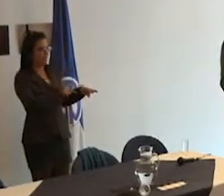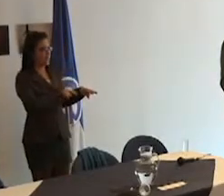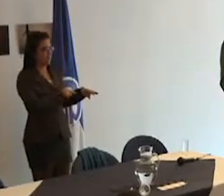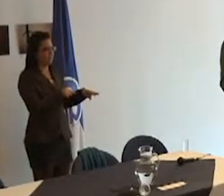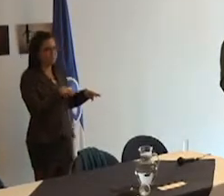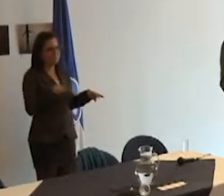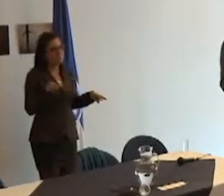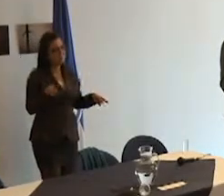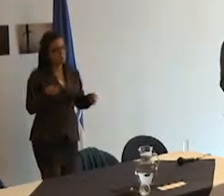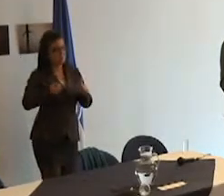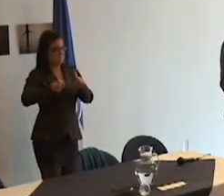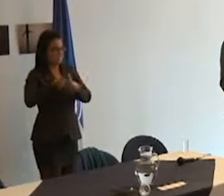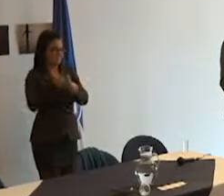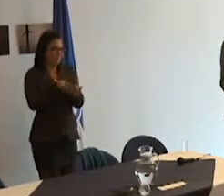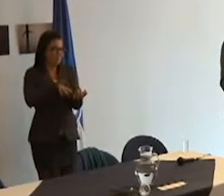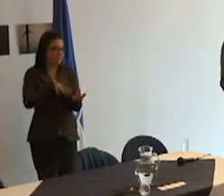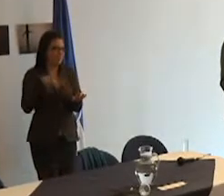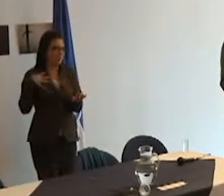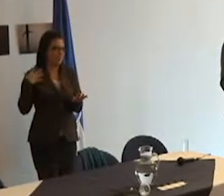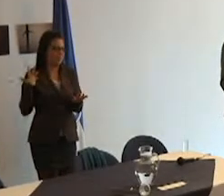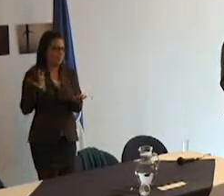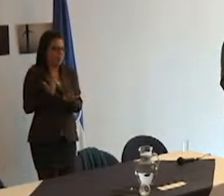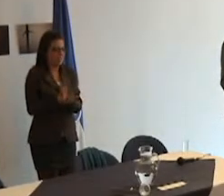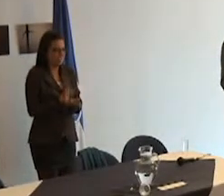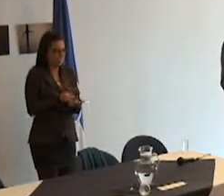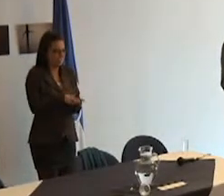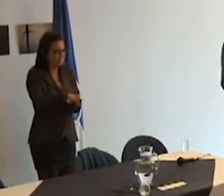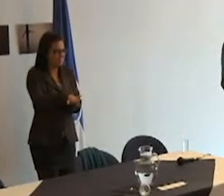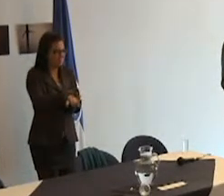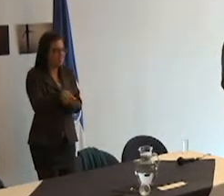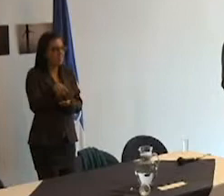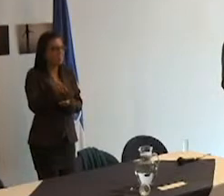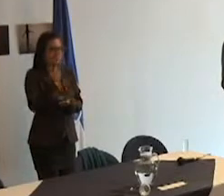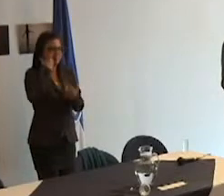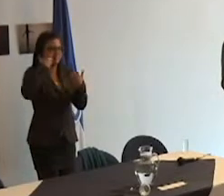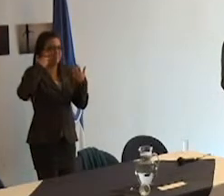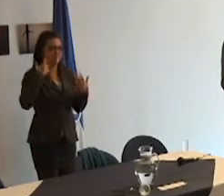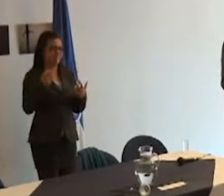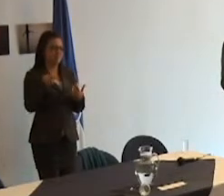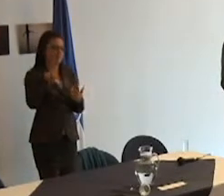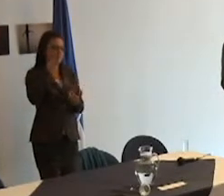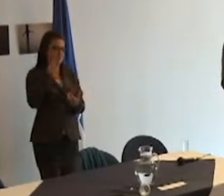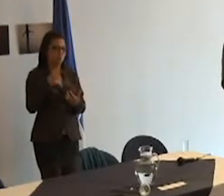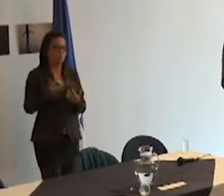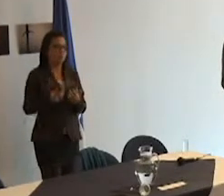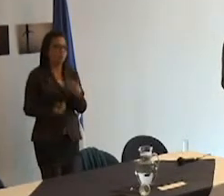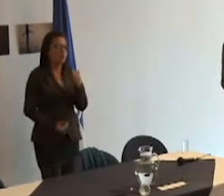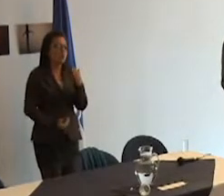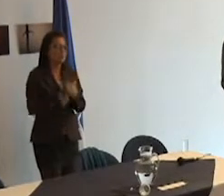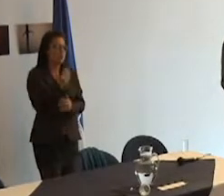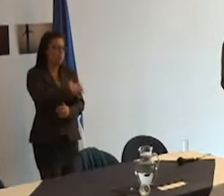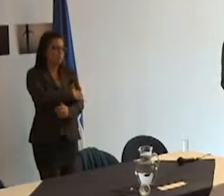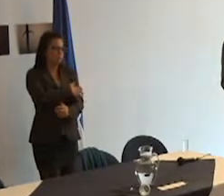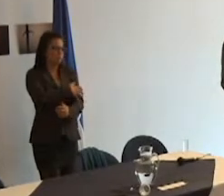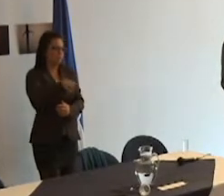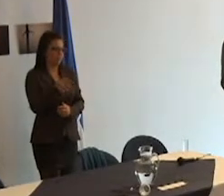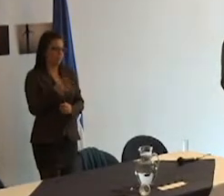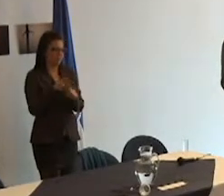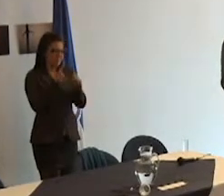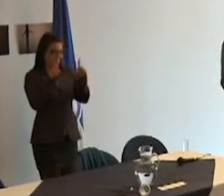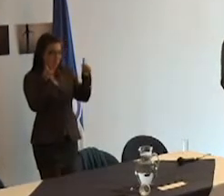este proceso es la colonización que evidencia una nueva manera de poder.